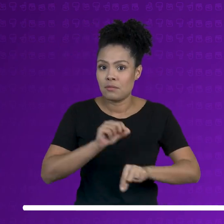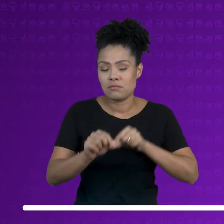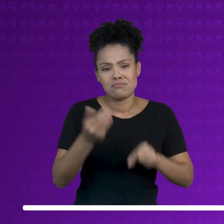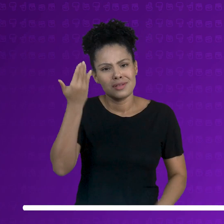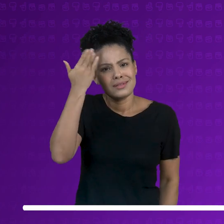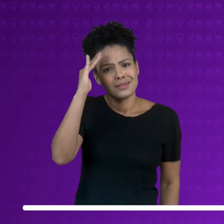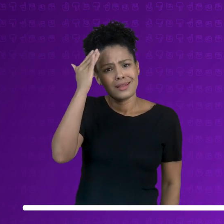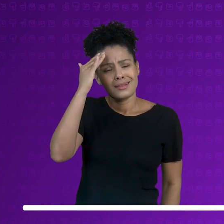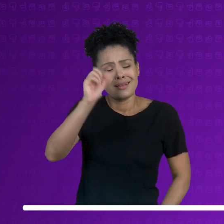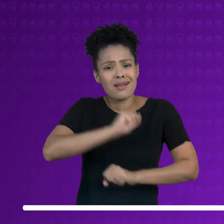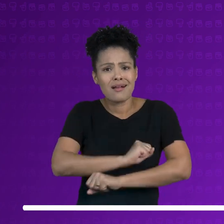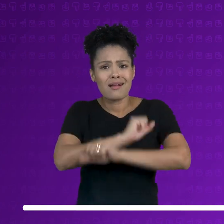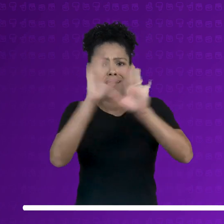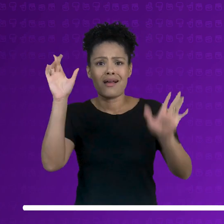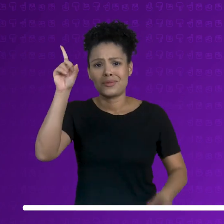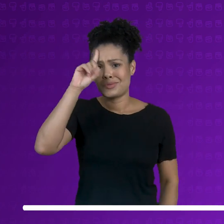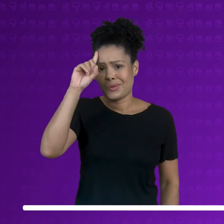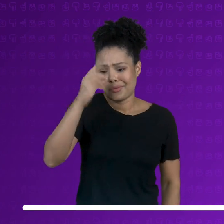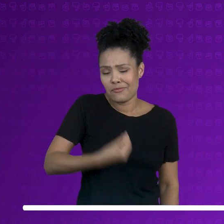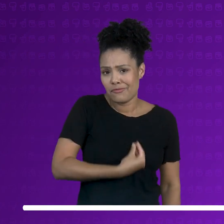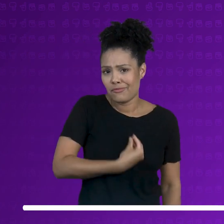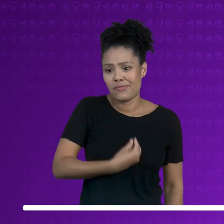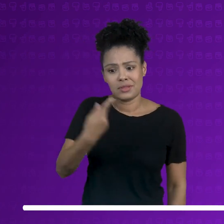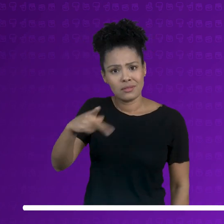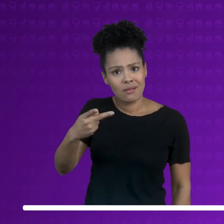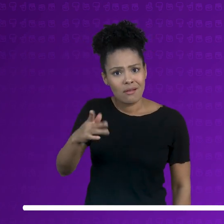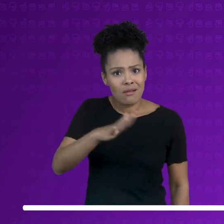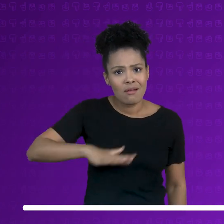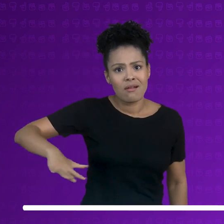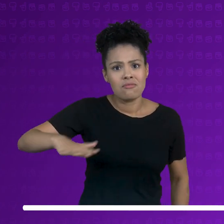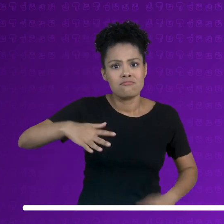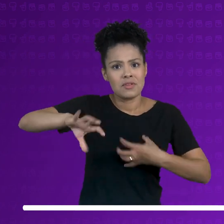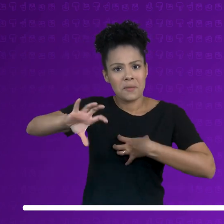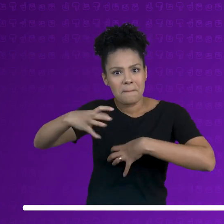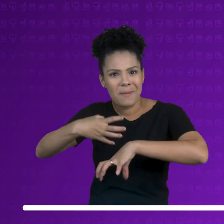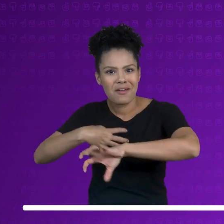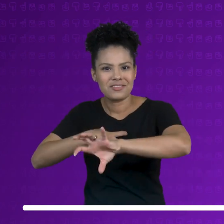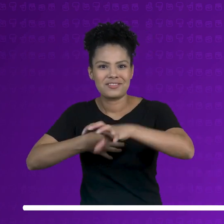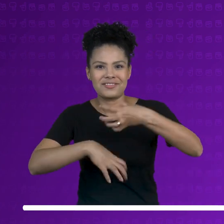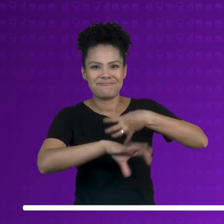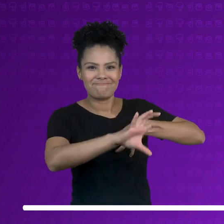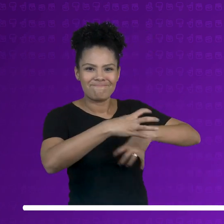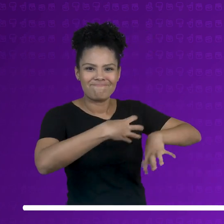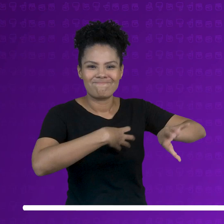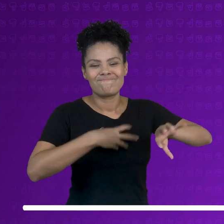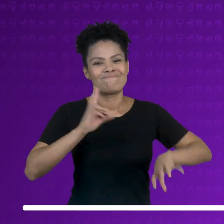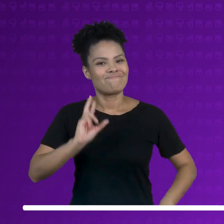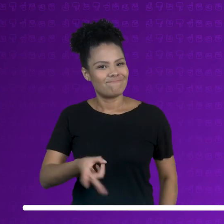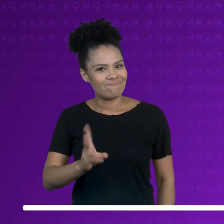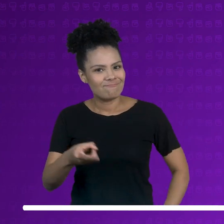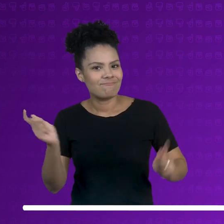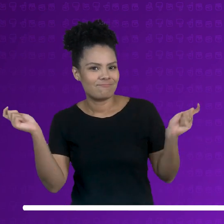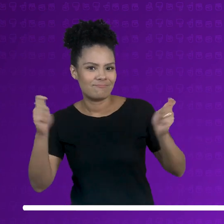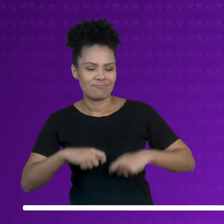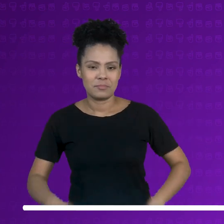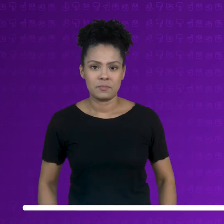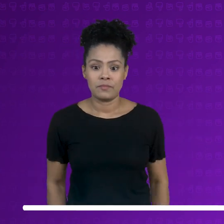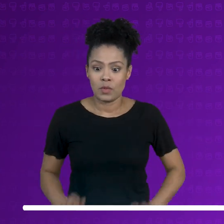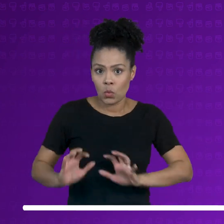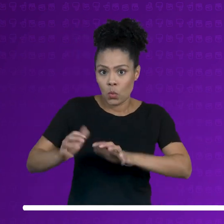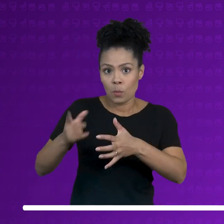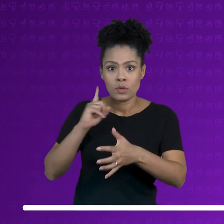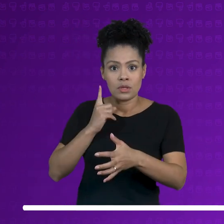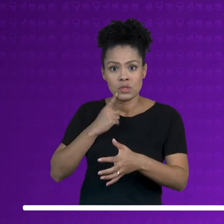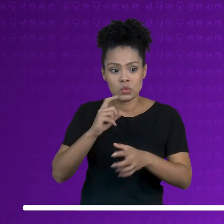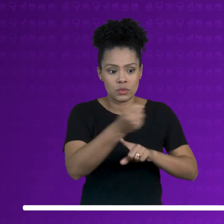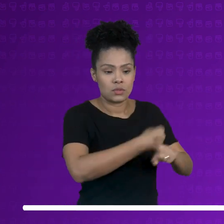possível entender o cotidiano das pessoas, desenvolver mais empatia em todas as situações. A